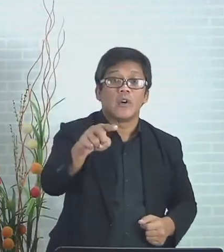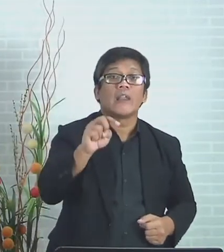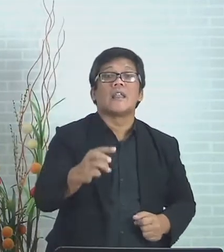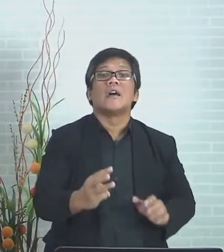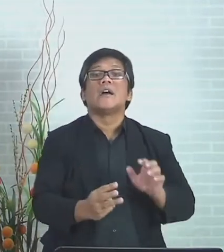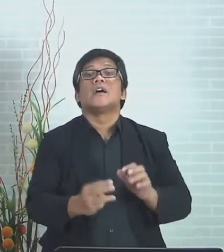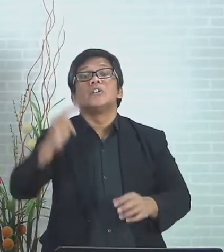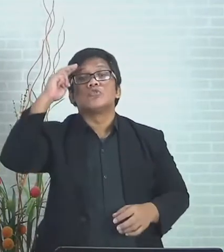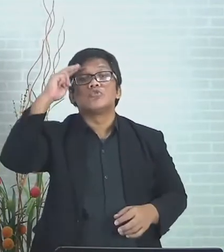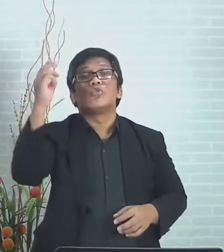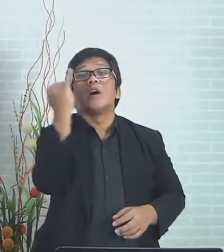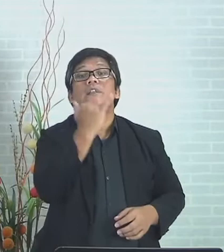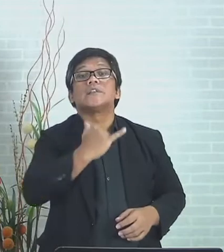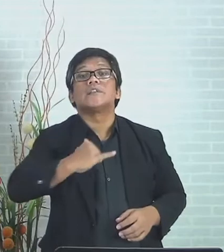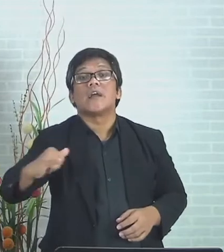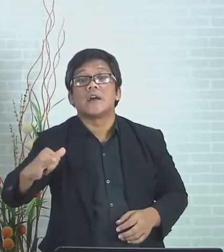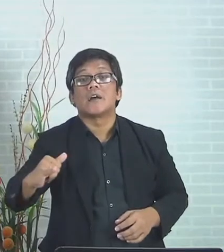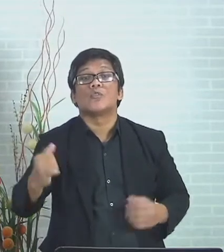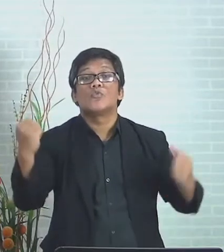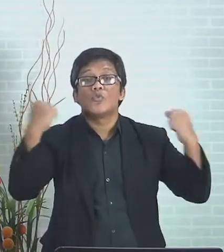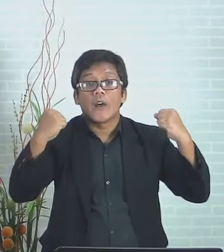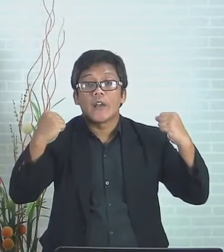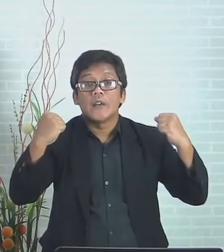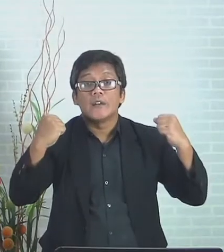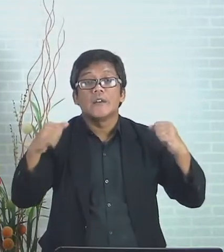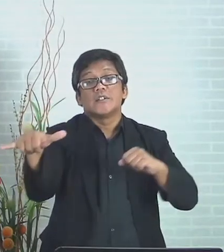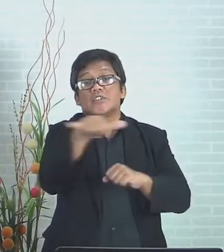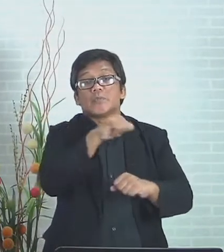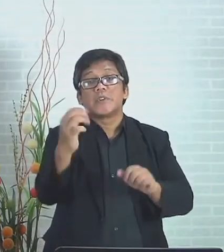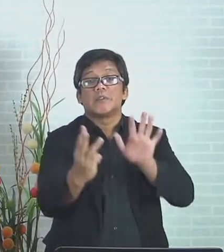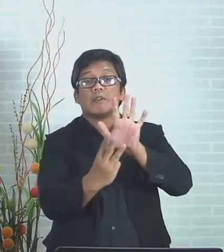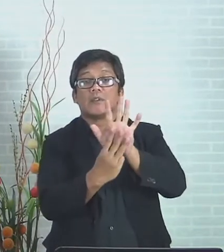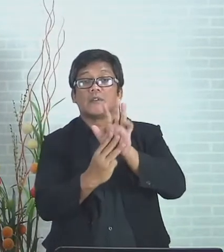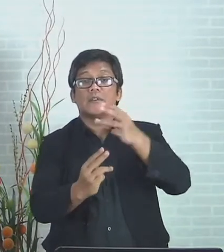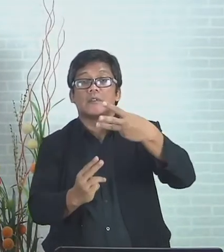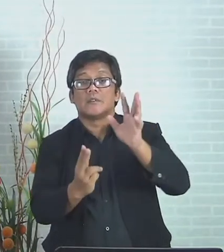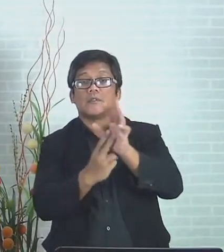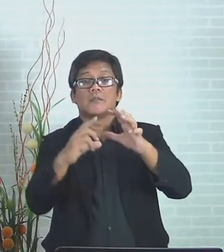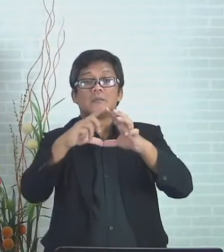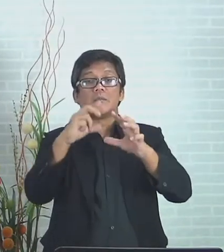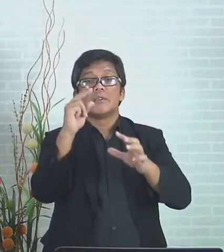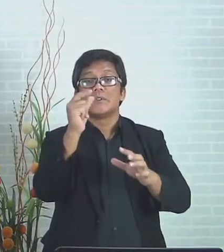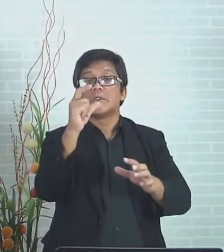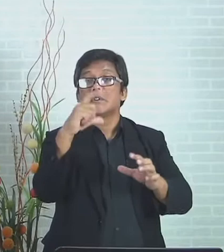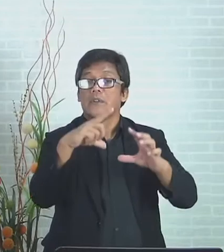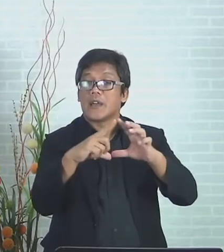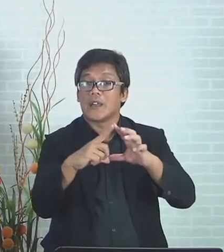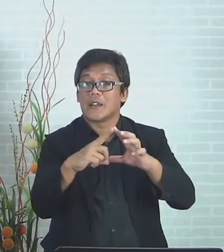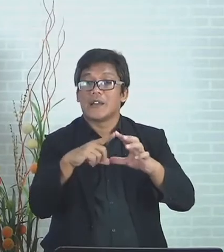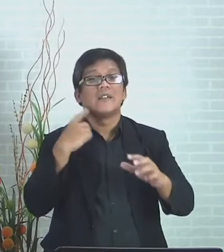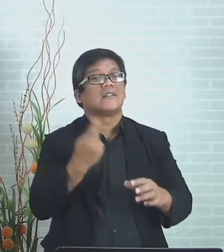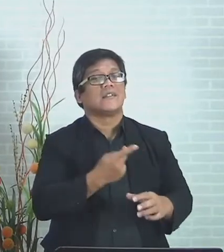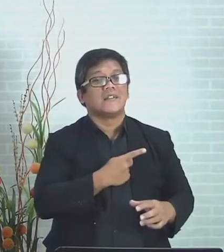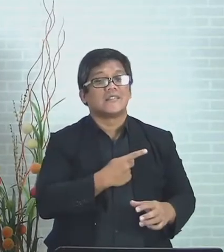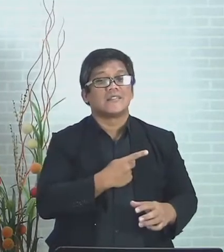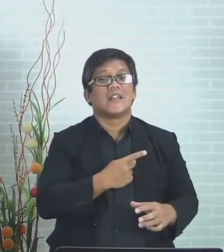adalah Tuhan yang kuat bagaikan menara yang tidak bisa tergoncangkan dan kita sebagai orang